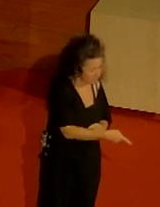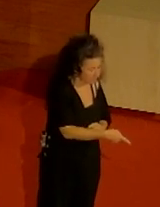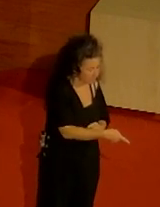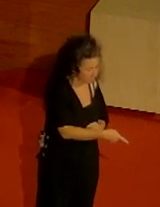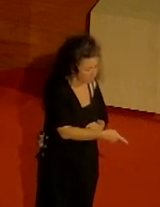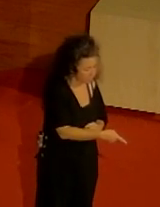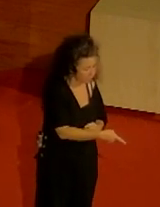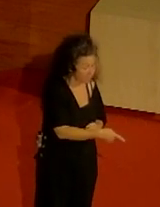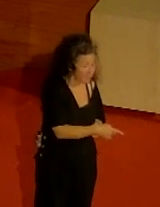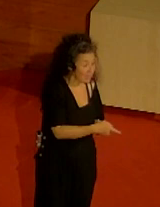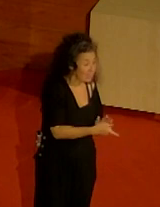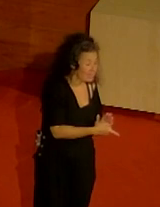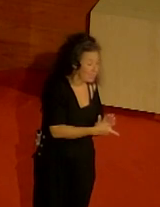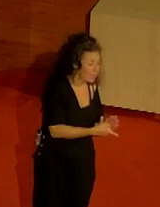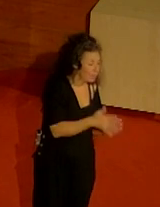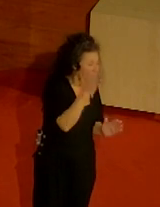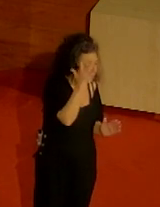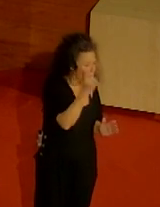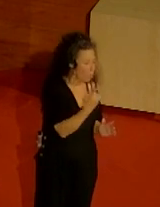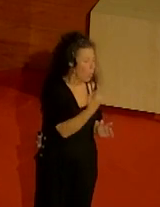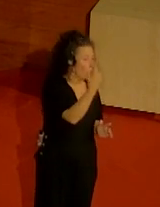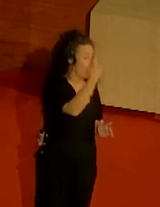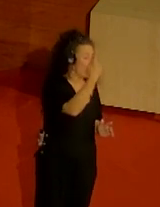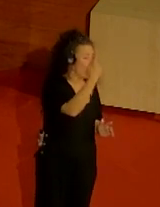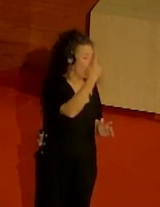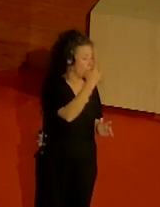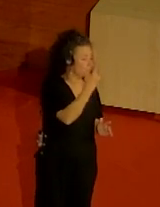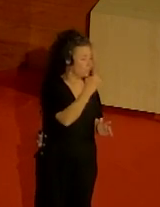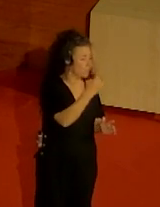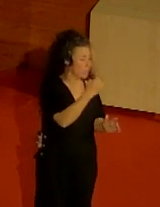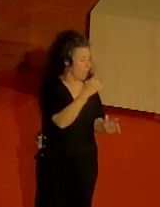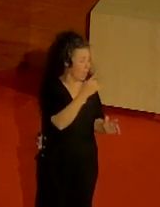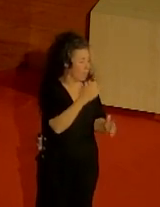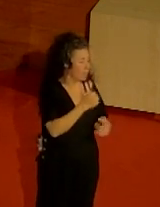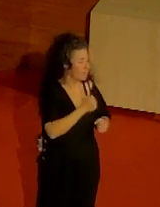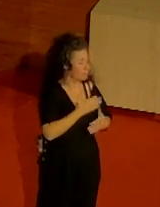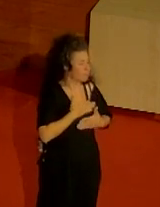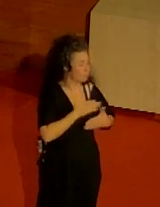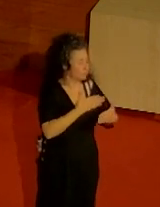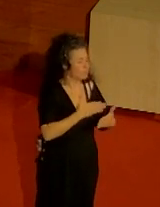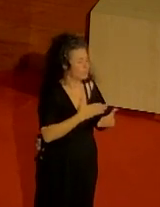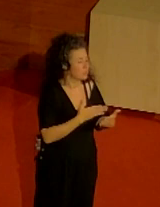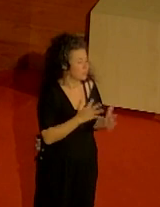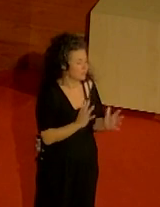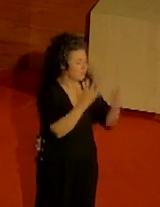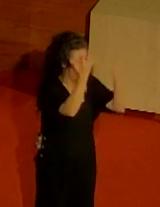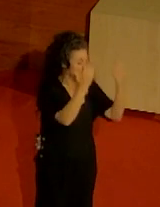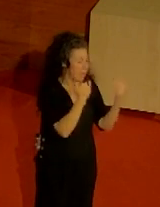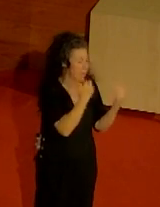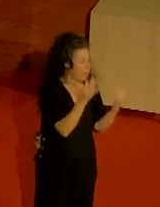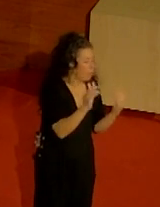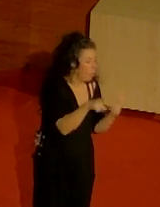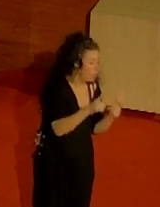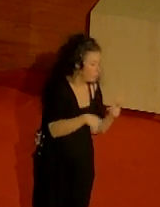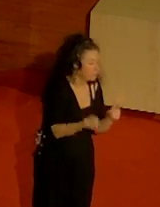alguien salve a alguien de un edificio o haga algo heroico, con lo cual se da la nacionalidad, o juega a fútbol, bueno, perdón, pero esto sucede. Pero